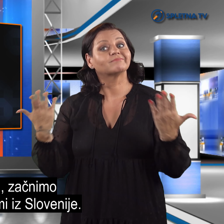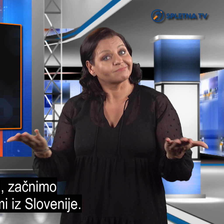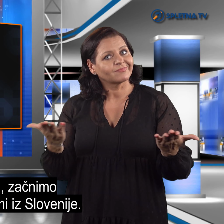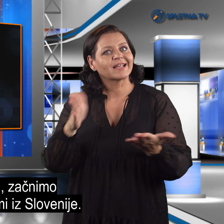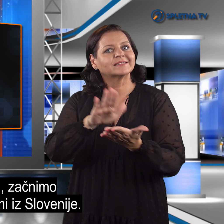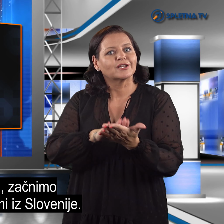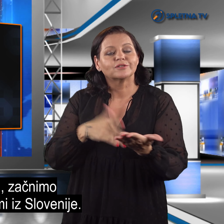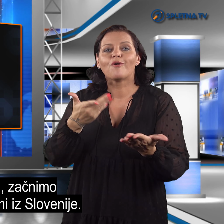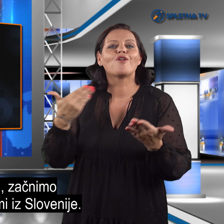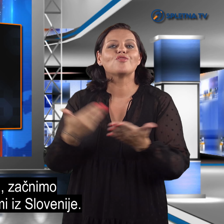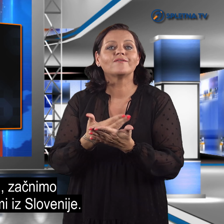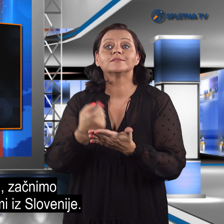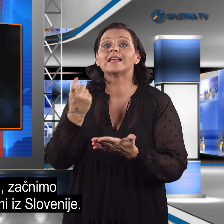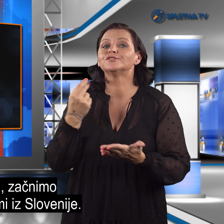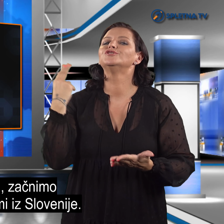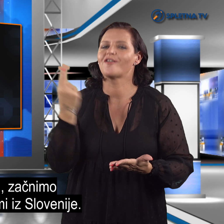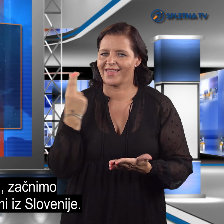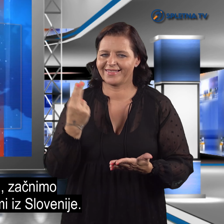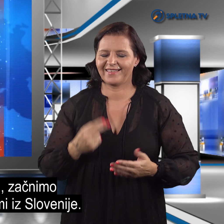Torej, začnimo z novicami iz Slovenije.